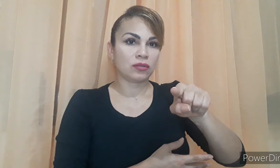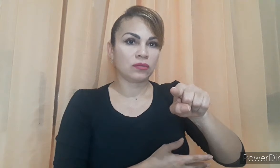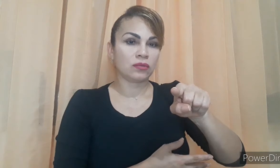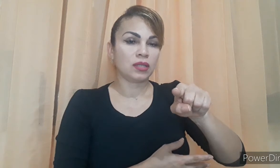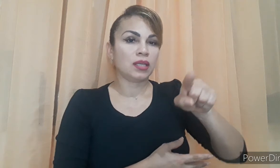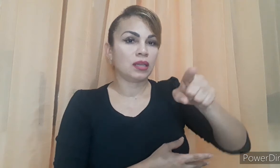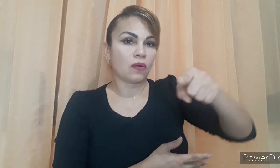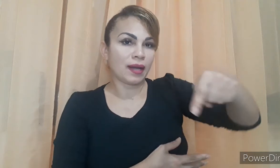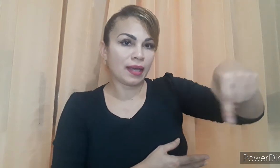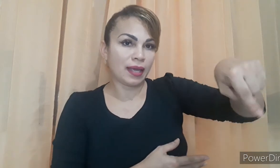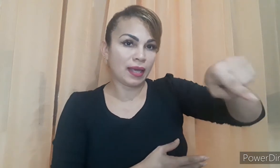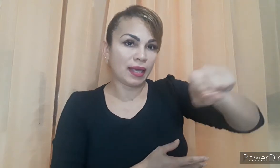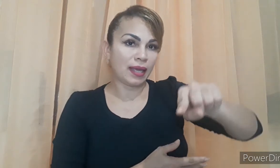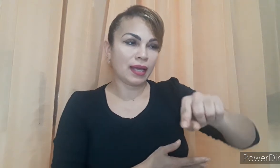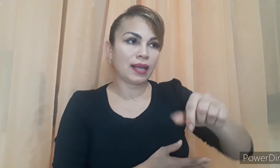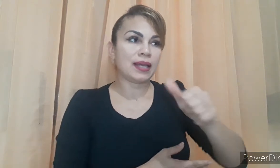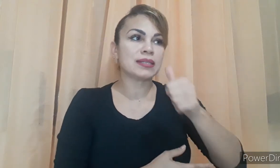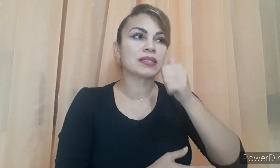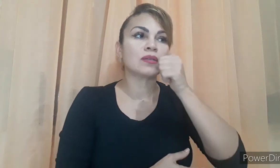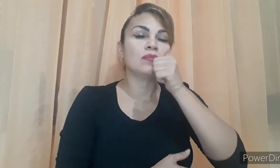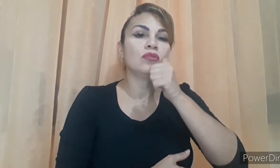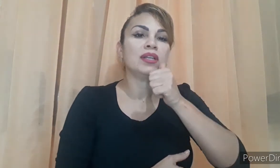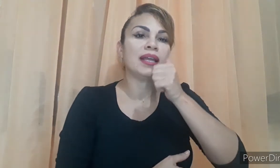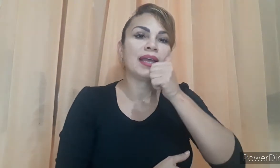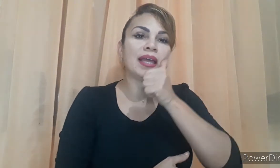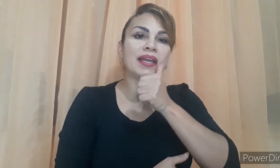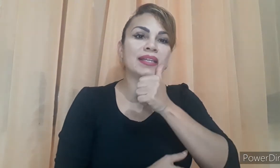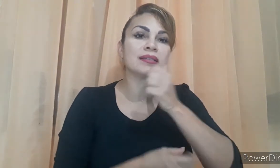certo? Então, elas, mulheres